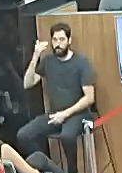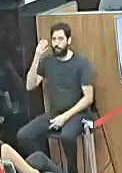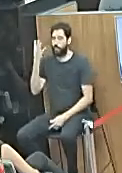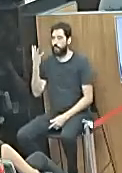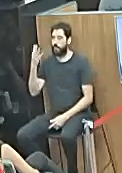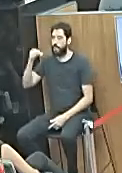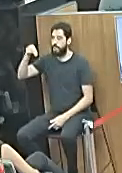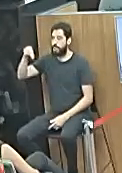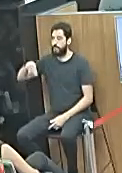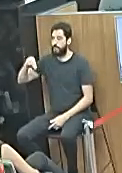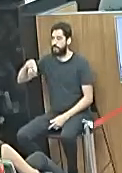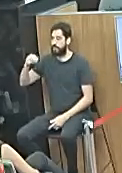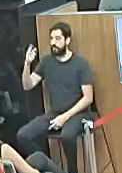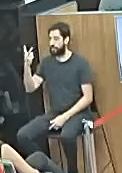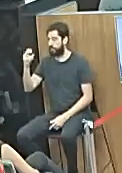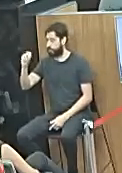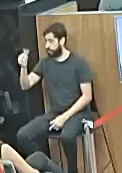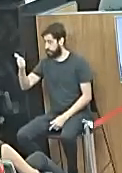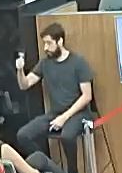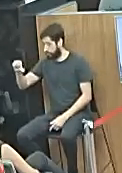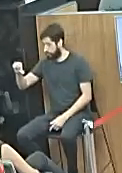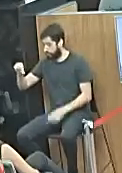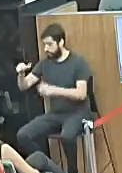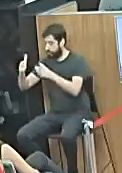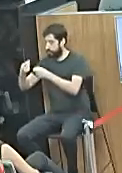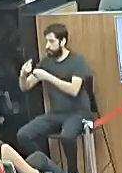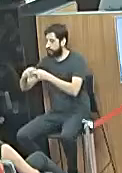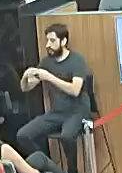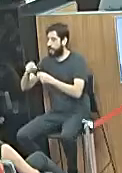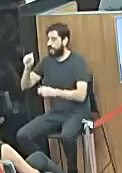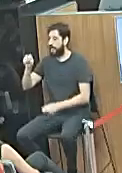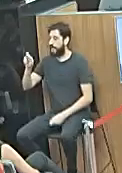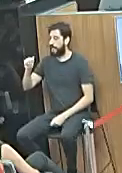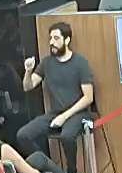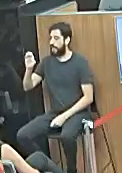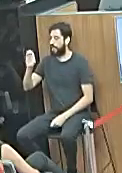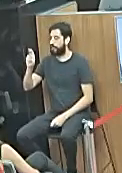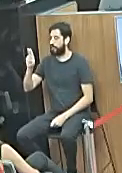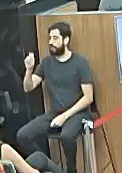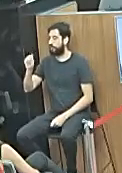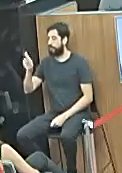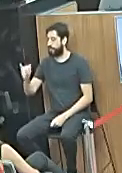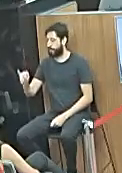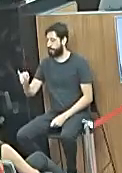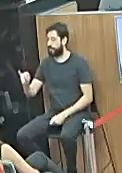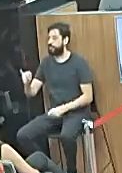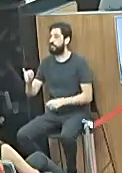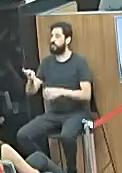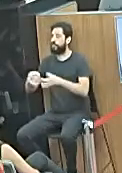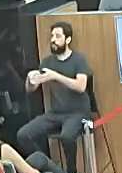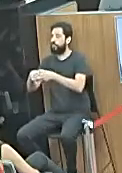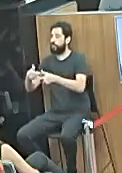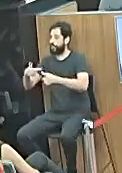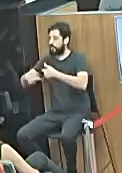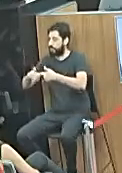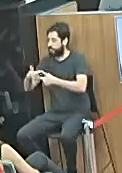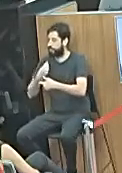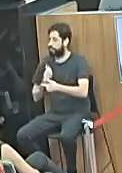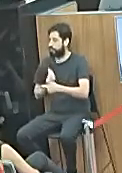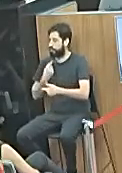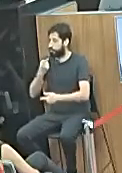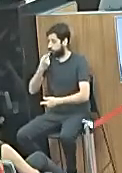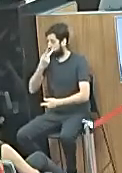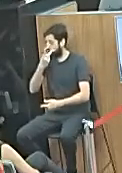2019 2019 em araçuaí o grupo de trabalho com a participação de 200 pessoas